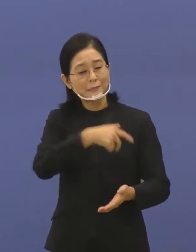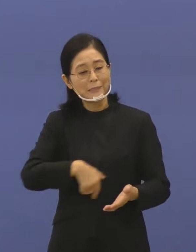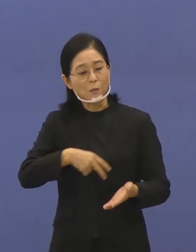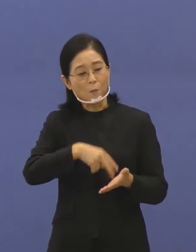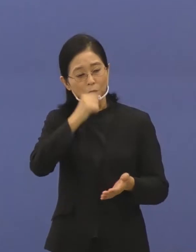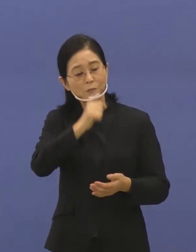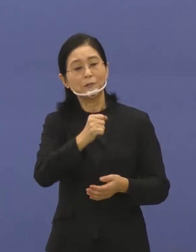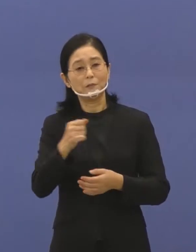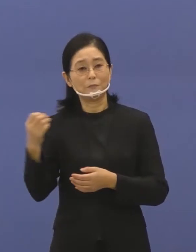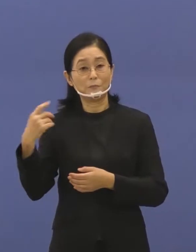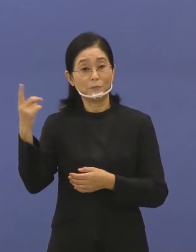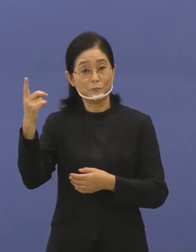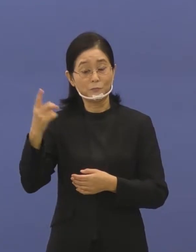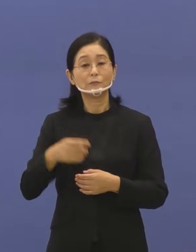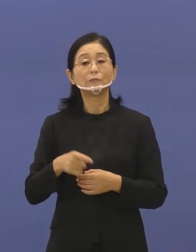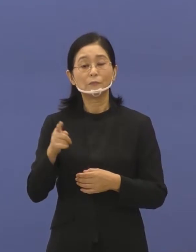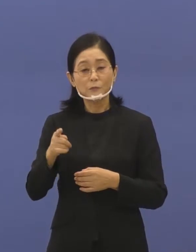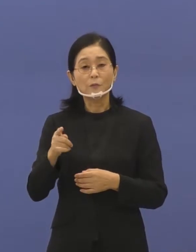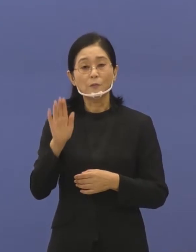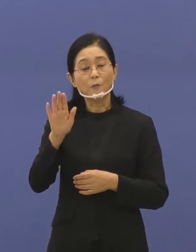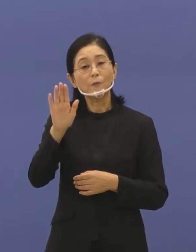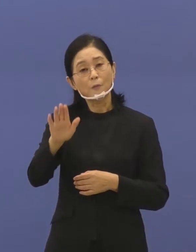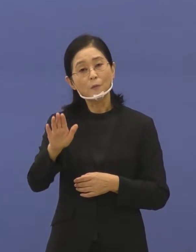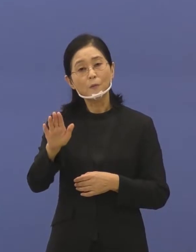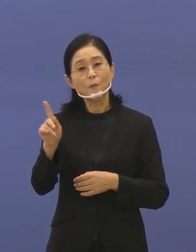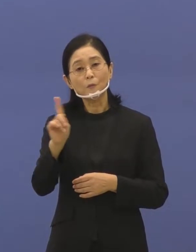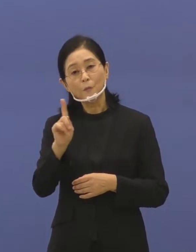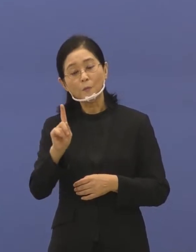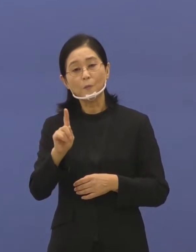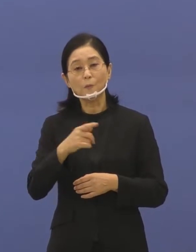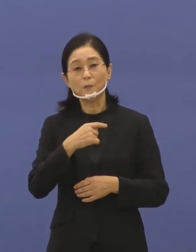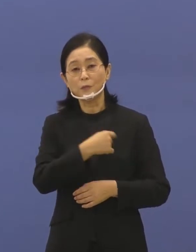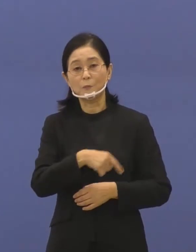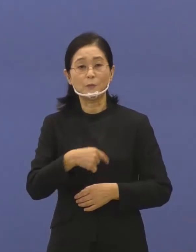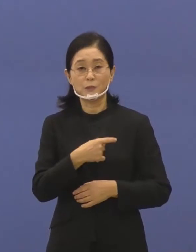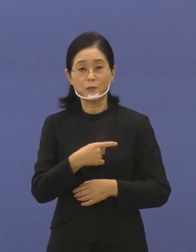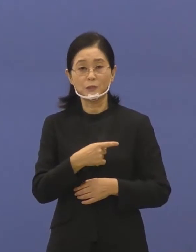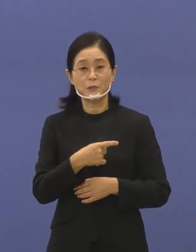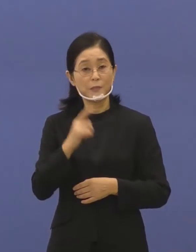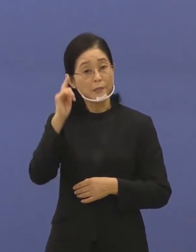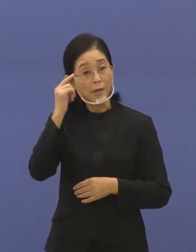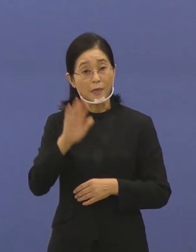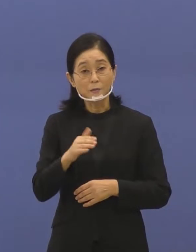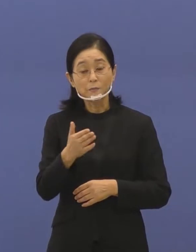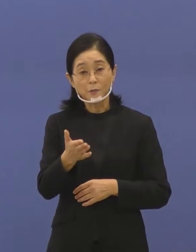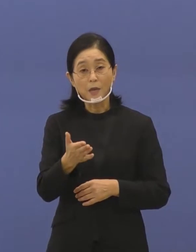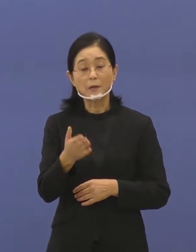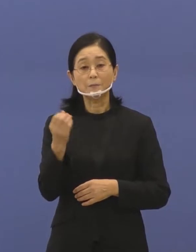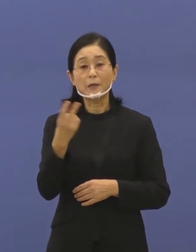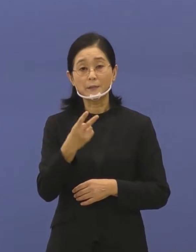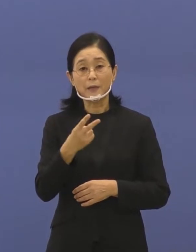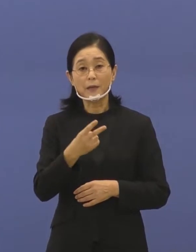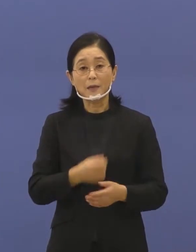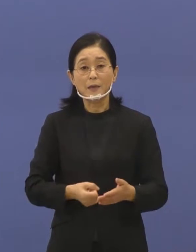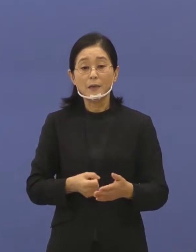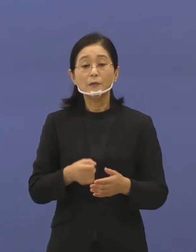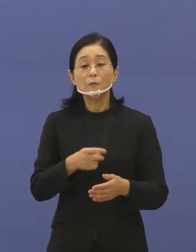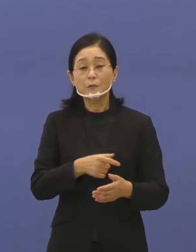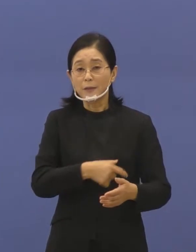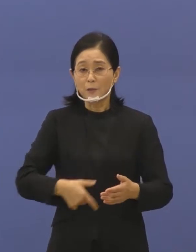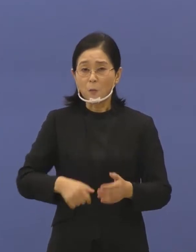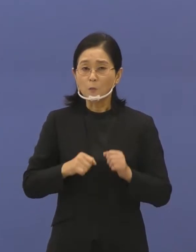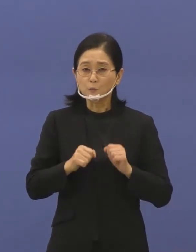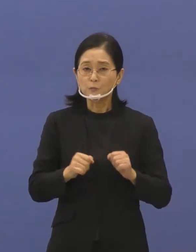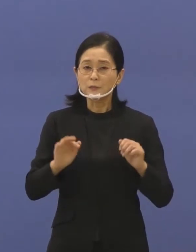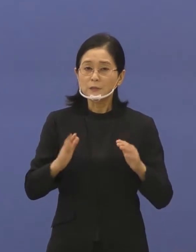がありました。挙手についてですね、現時点で、ご選出馬の考えがあるのか、またその決断の時期というのを、大